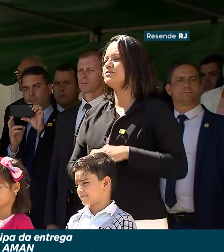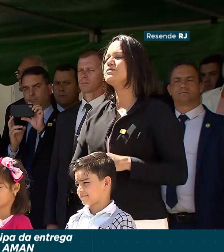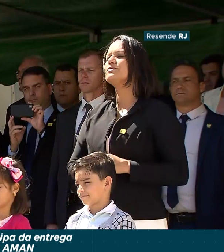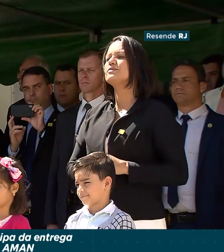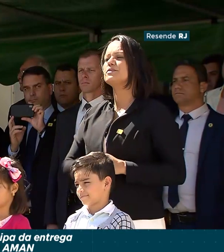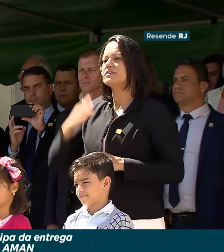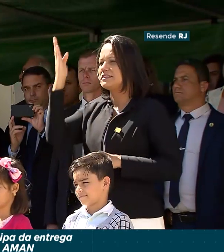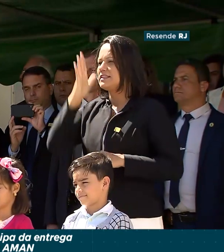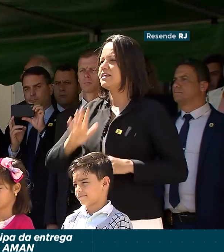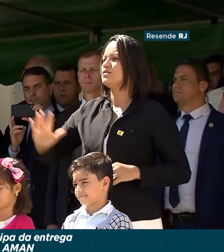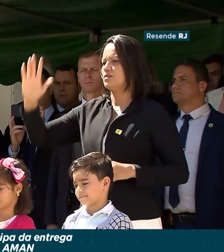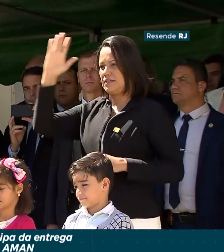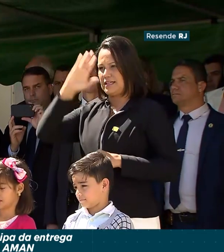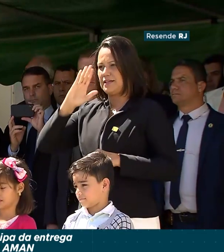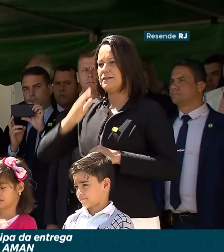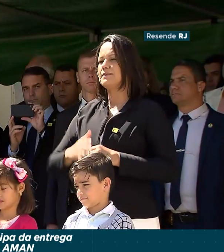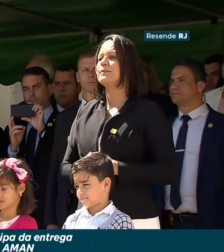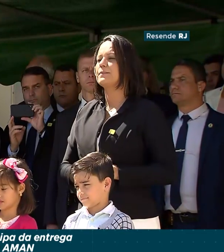Nacional,